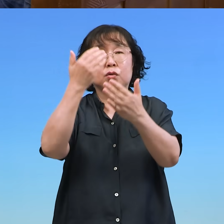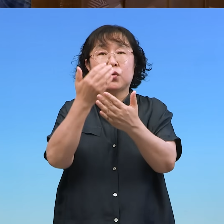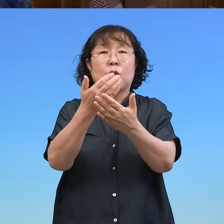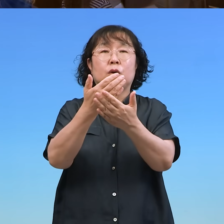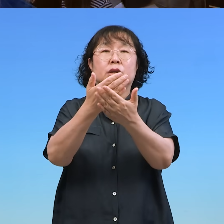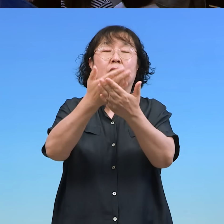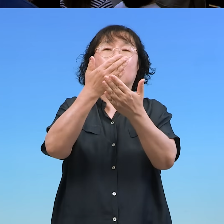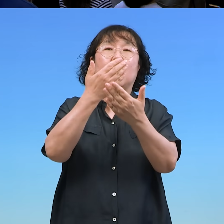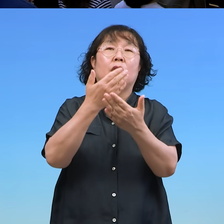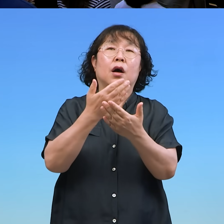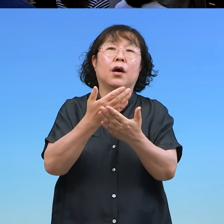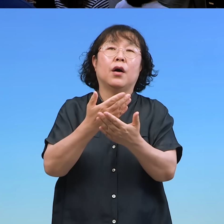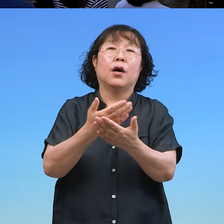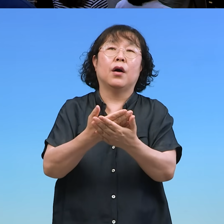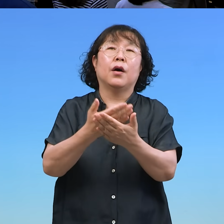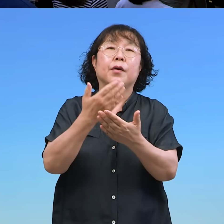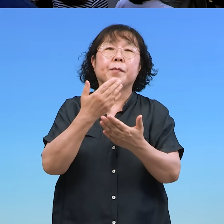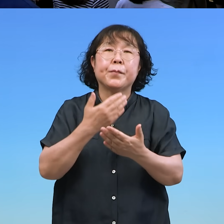이루소서.